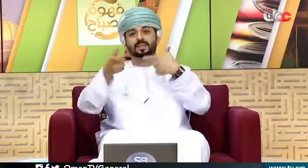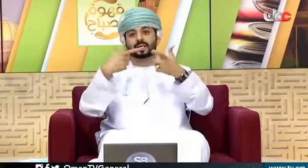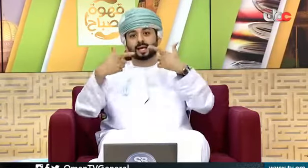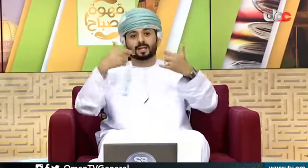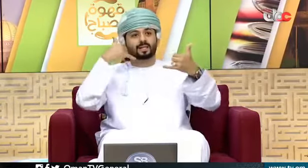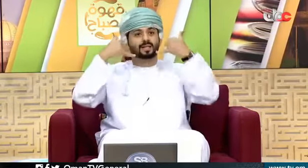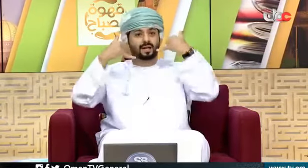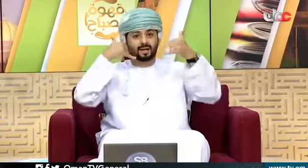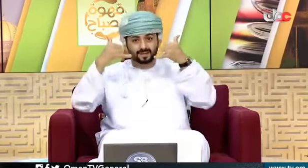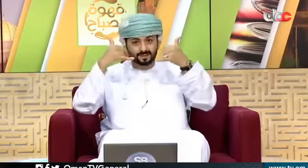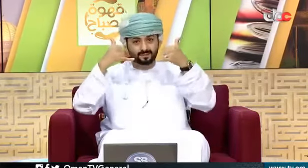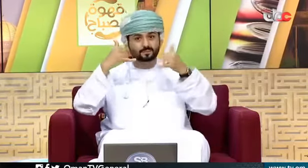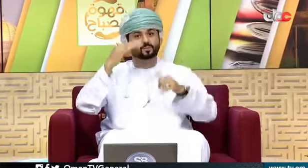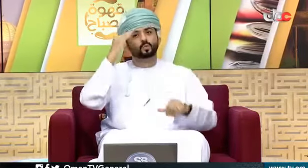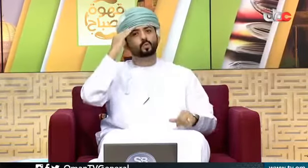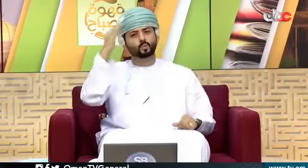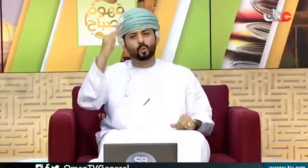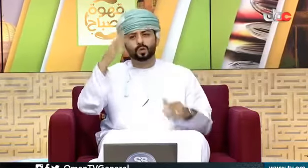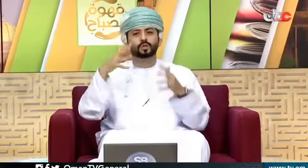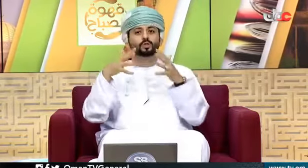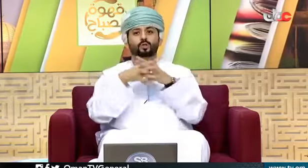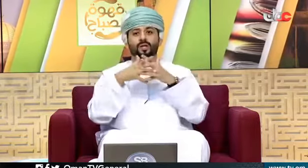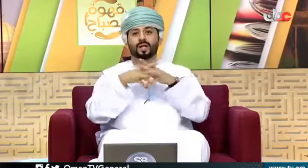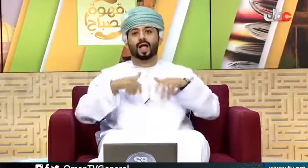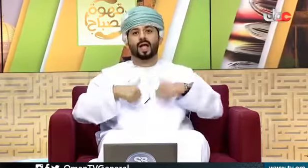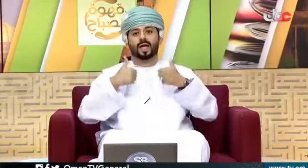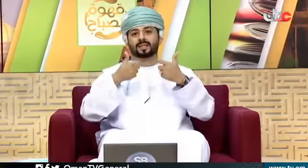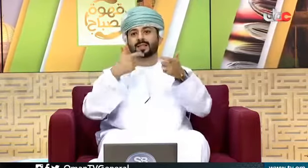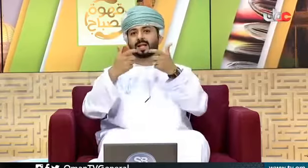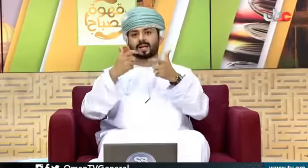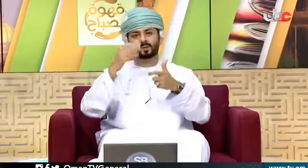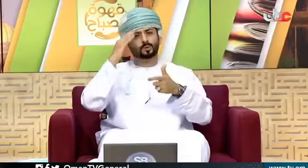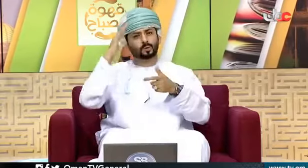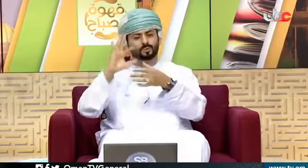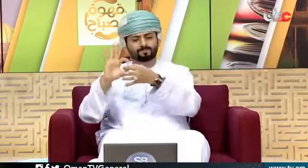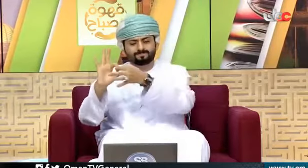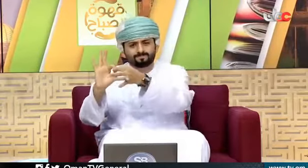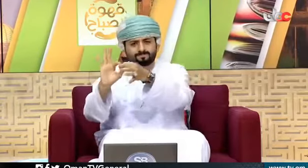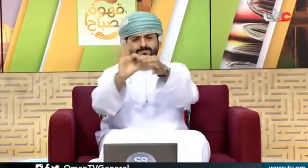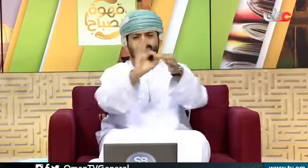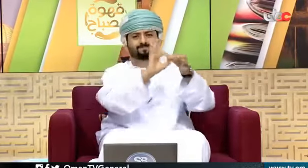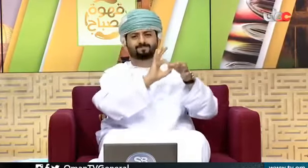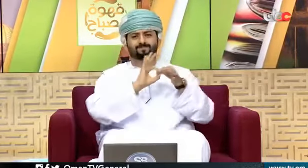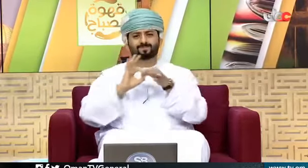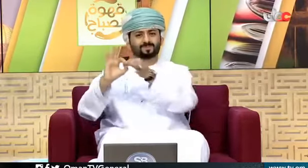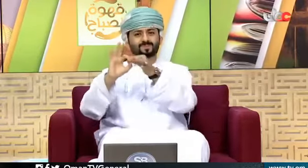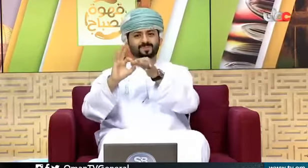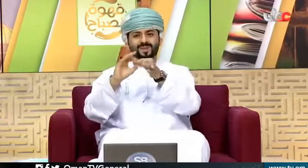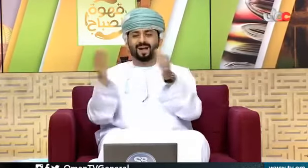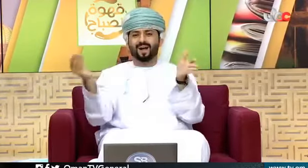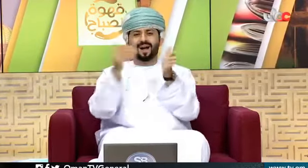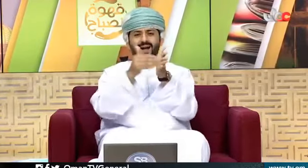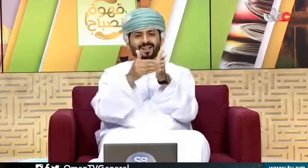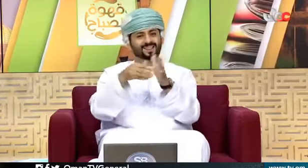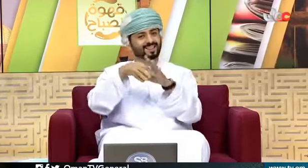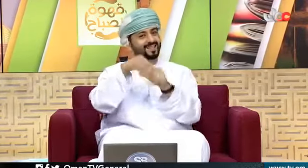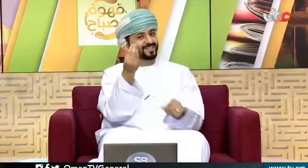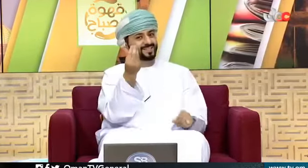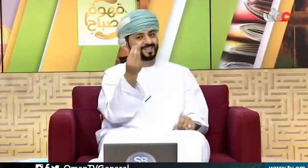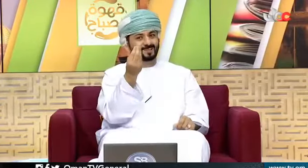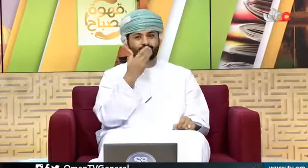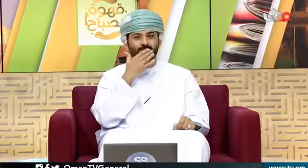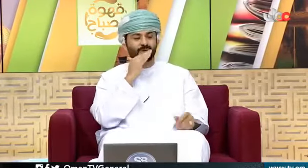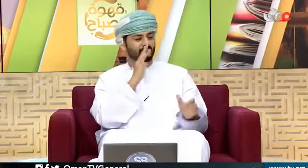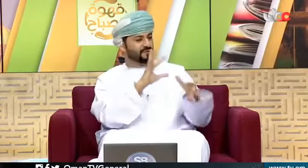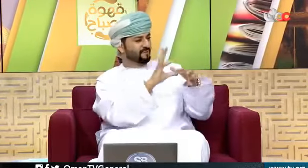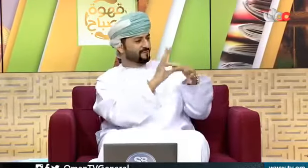والتلفزيون، وكذلك الهيئة العامة لتقنية المعلومات، وأيضا شركة حياة على تعاونهم في